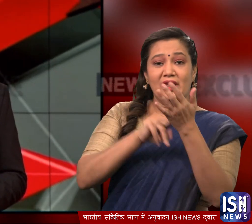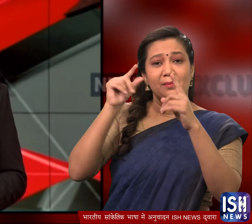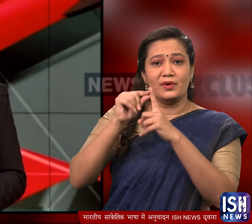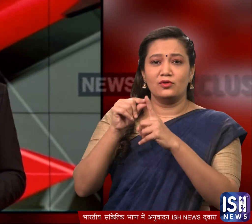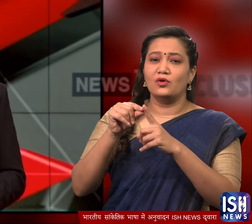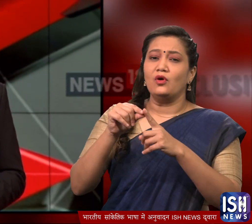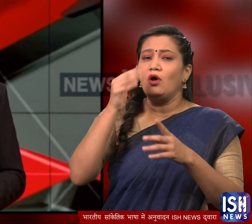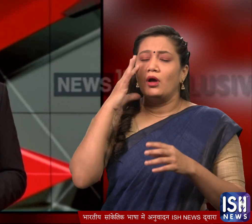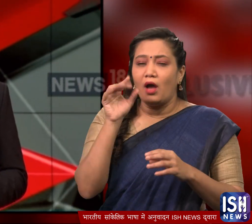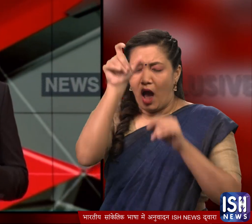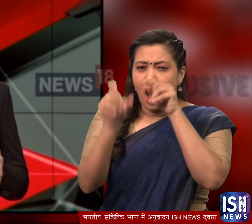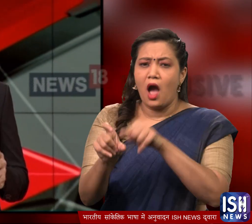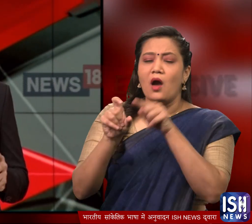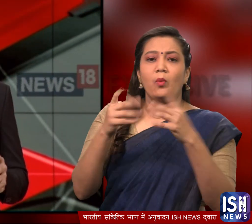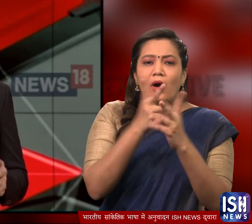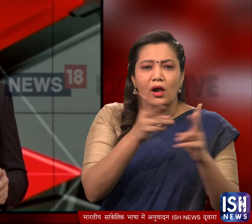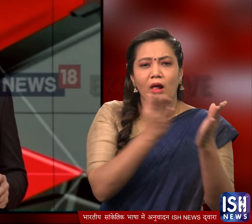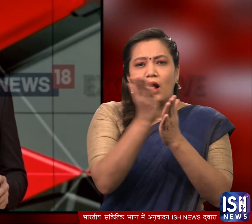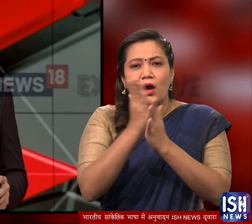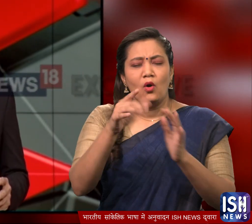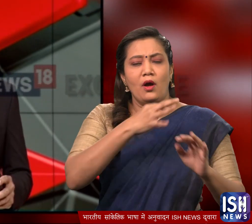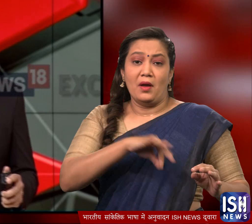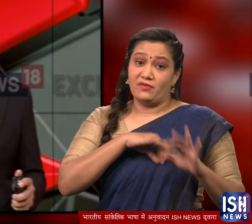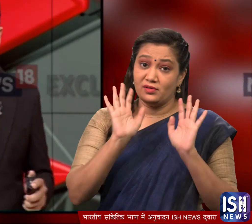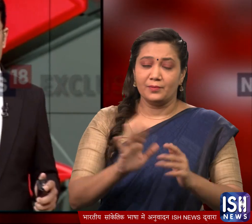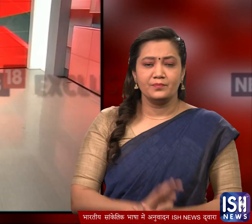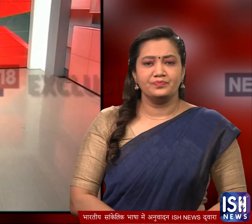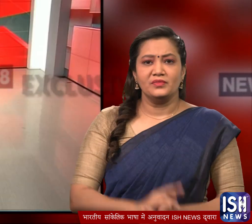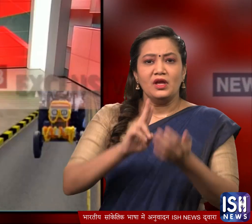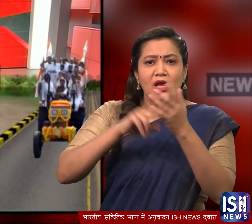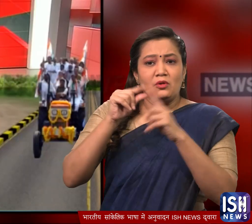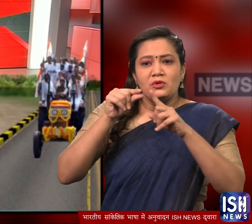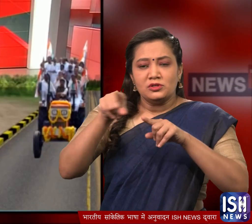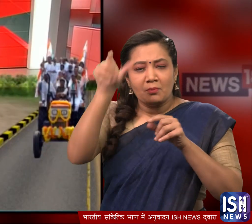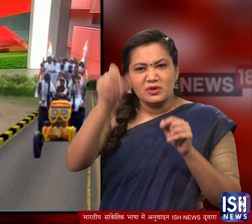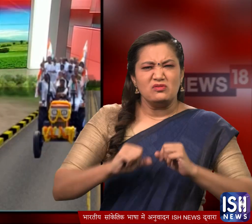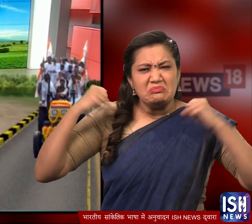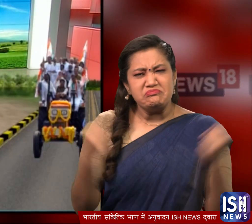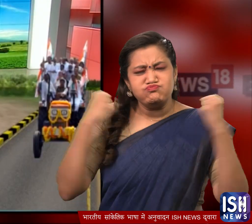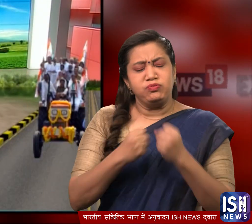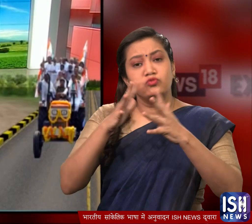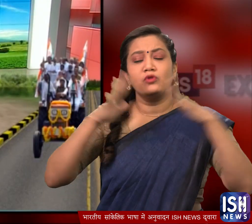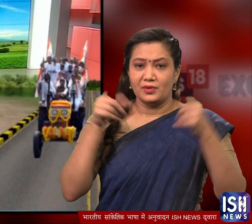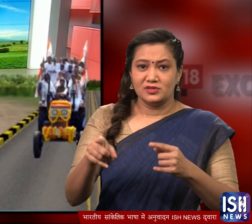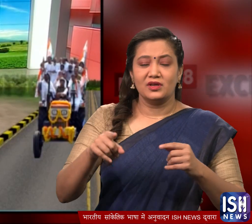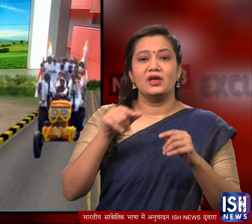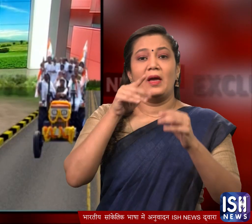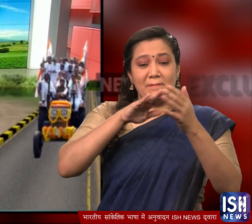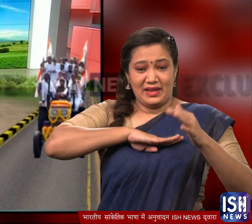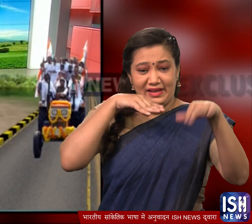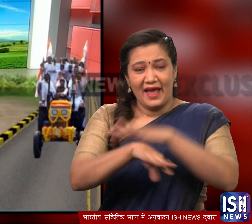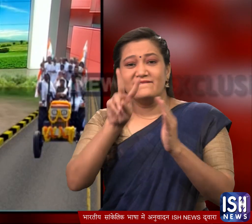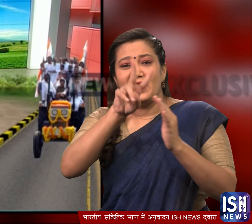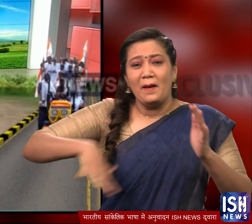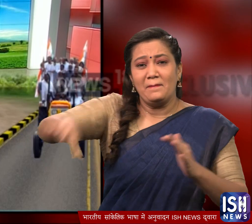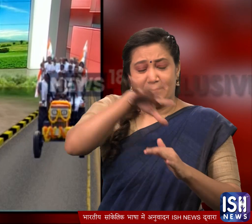को सौंपकर एक तीर से कई निशाने साधने की कोशिश की है। नाना पटोले की छवि आक्रामक नेता की रही। वो महाराष्ट्र के विदर्भ इलाके